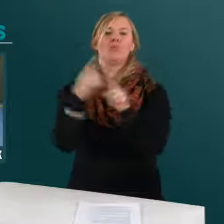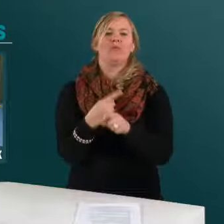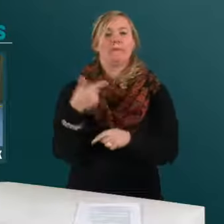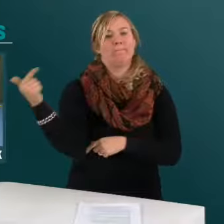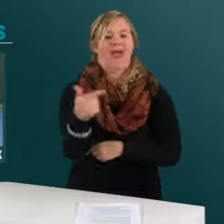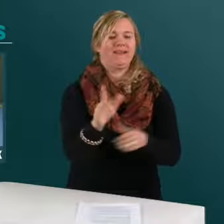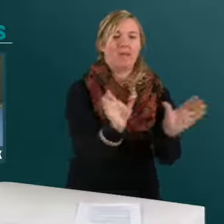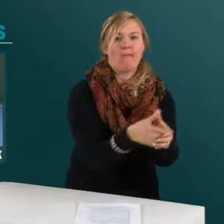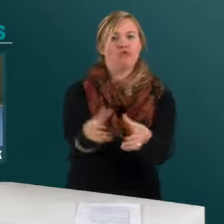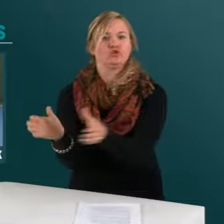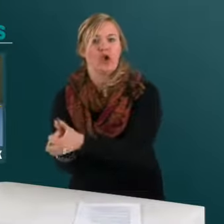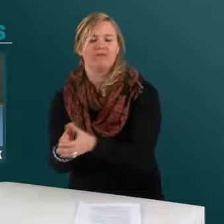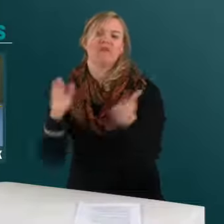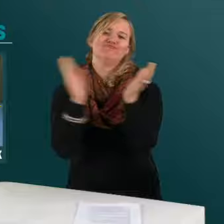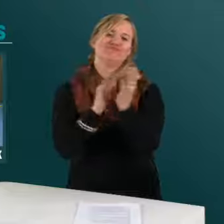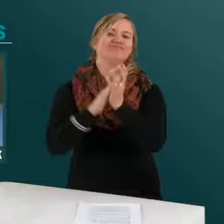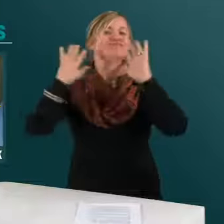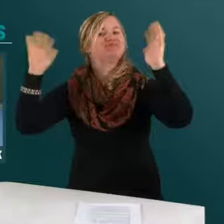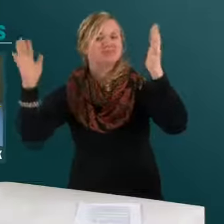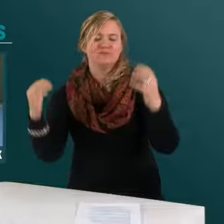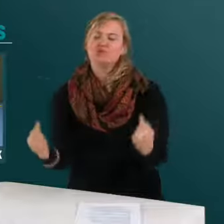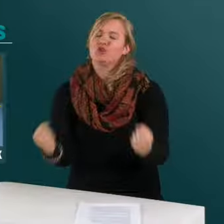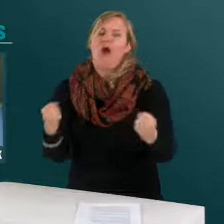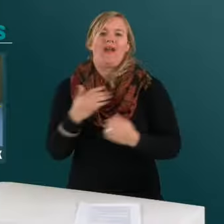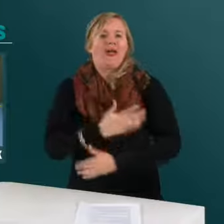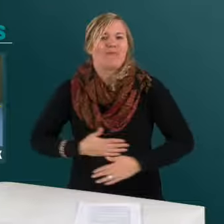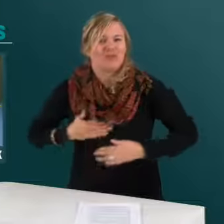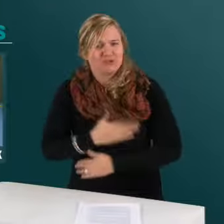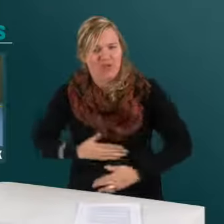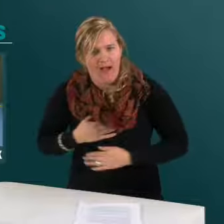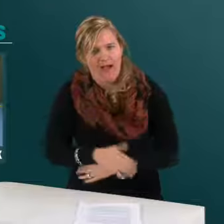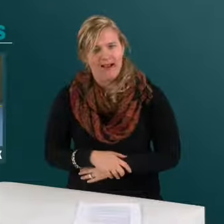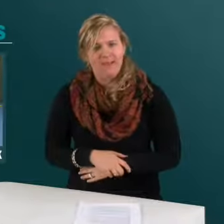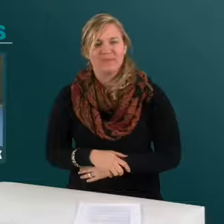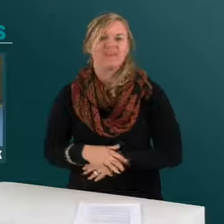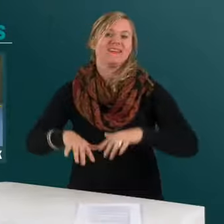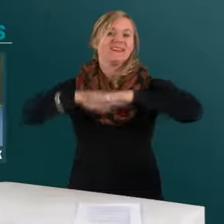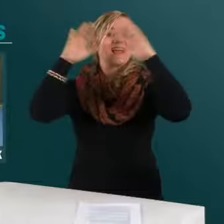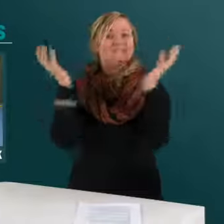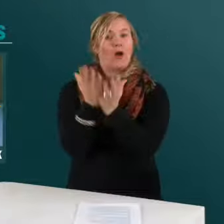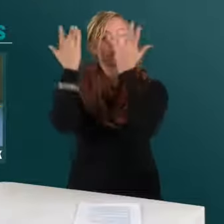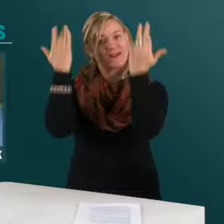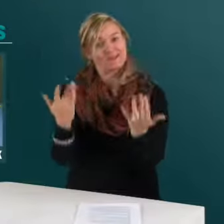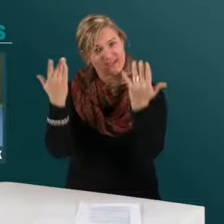unter dem applaus des publikums und beide mannschaften wo der verabschiedet ein berührender moment